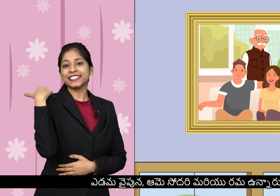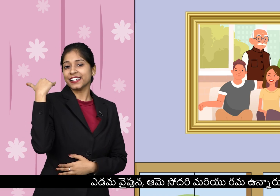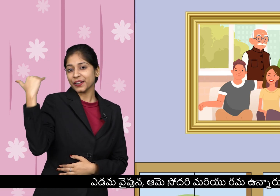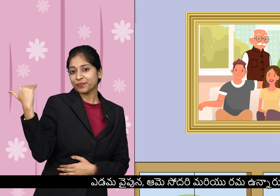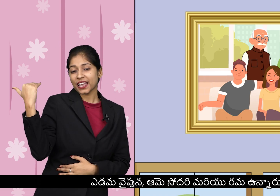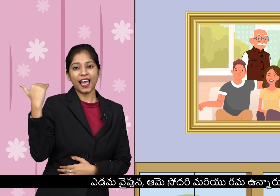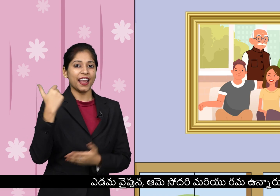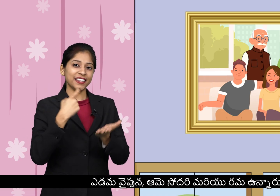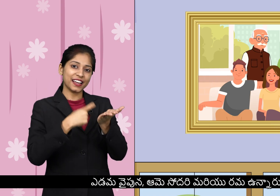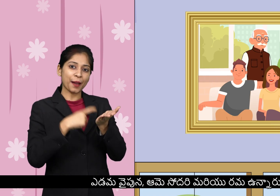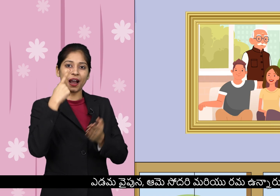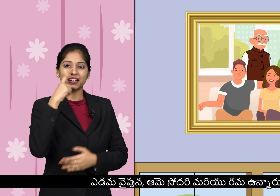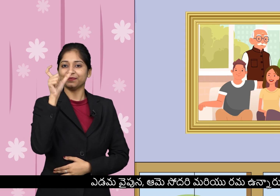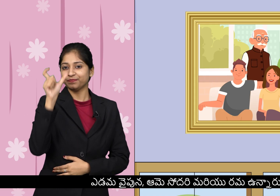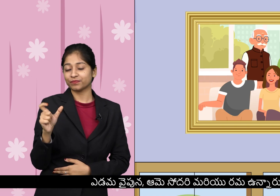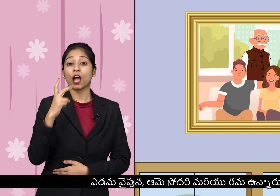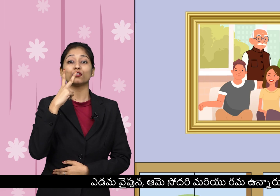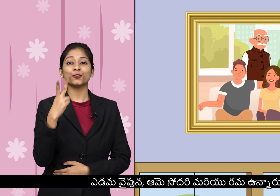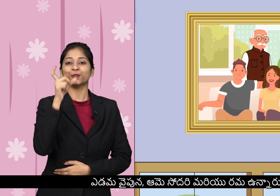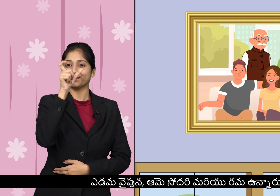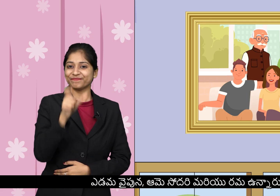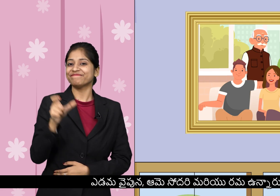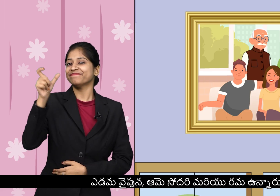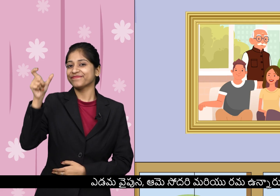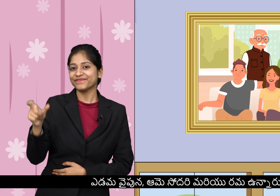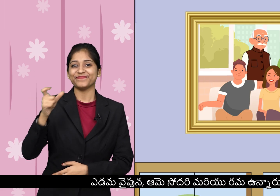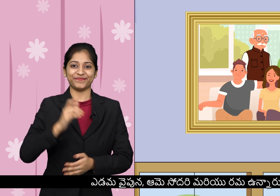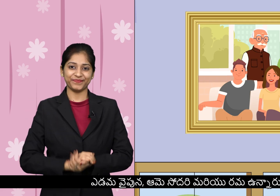ఆమె సోదరి మరియు రమ ఉన్నారు.